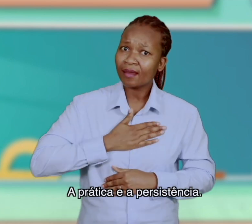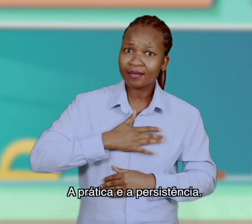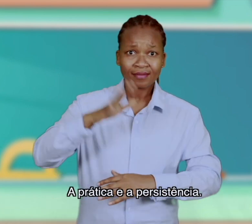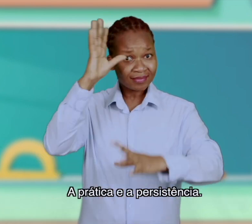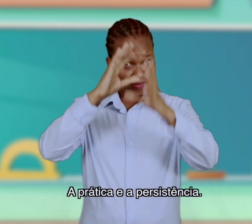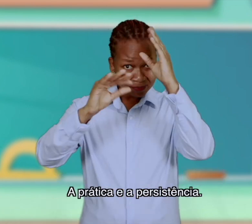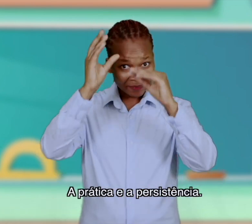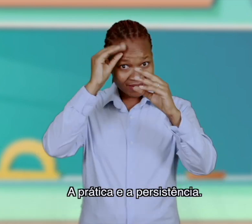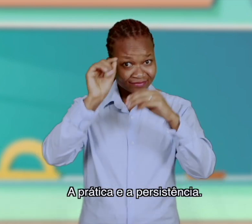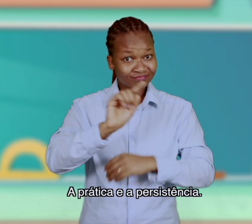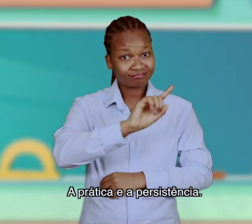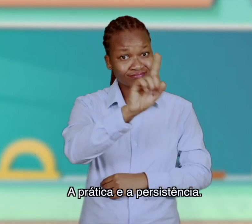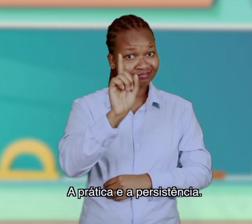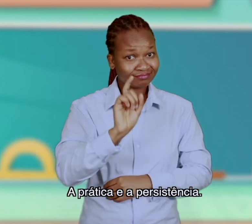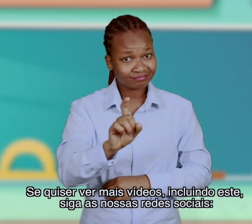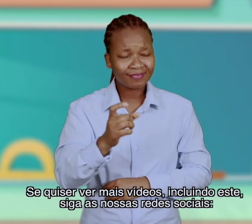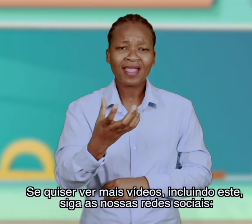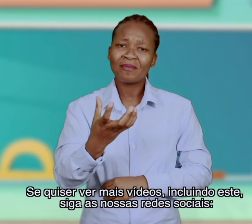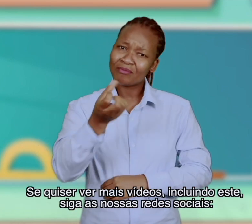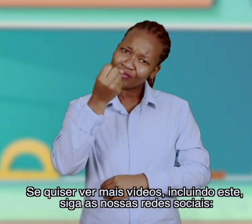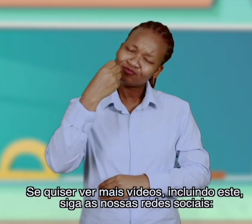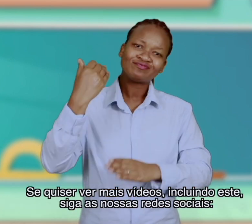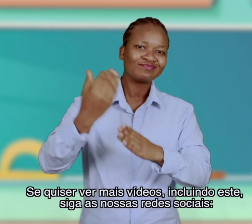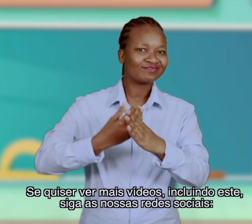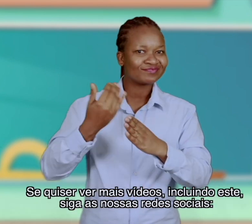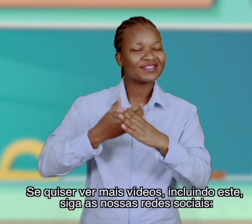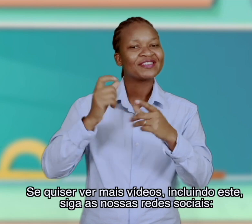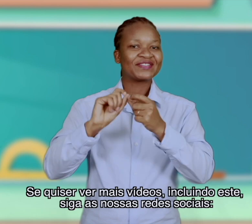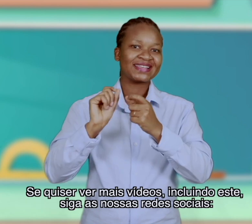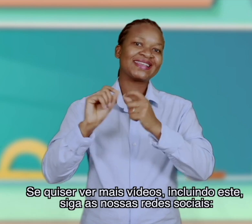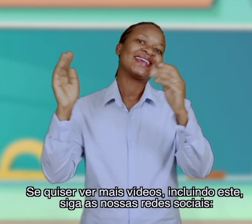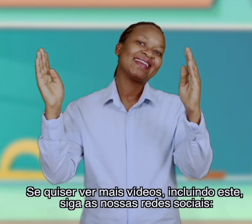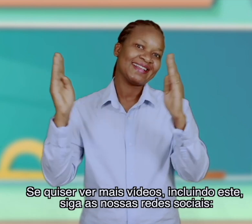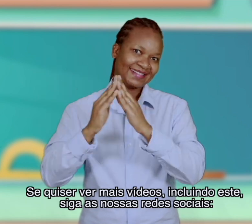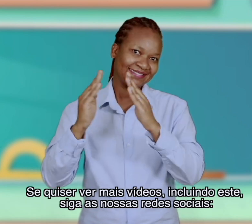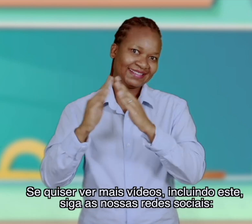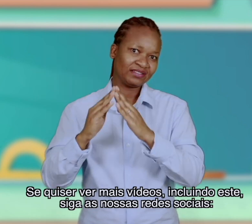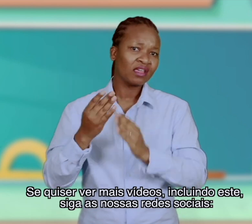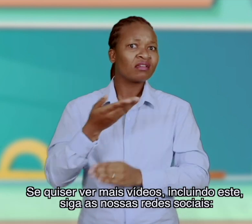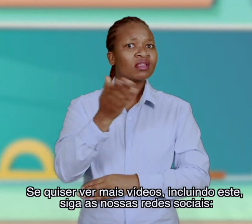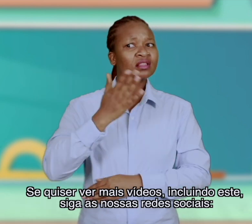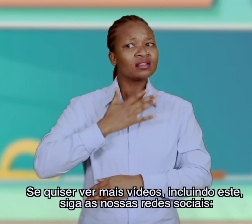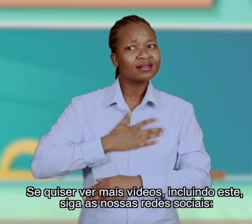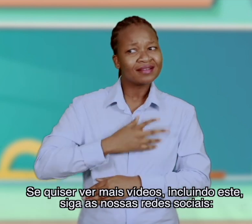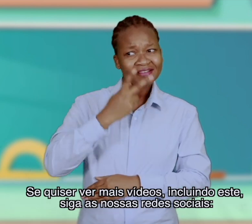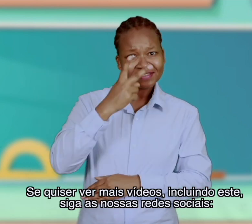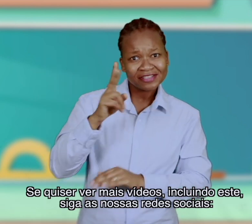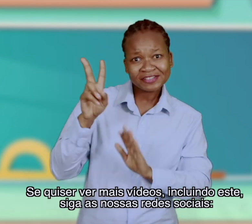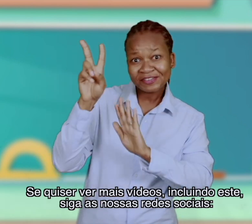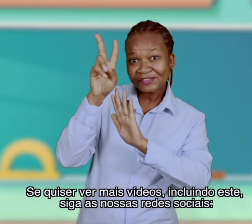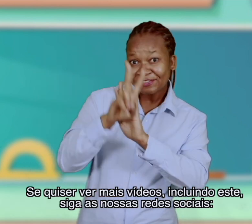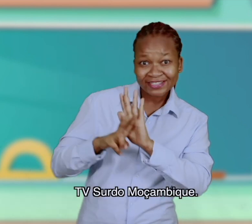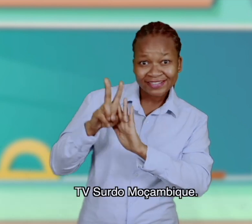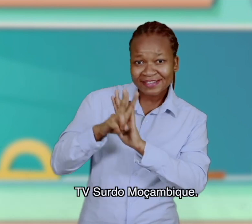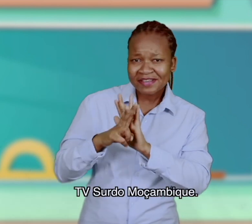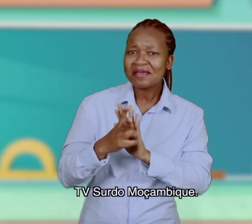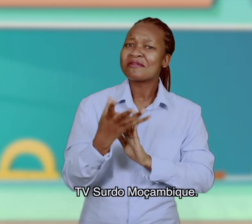prática e a persistência. Se quiser ver mais vídeos, incluindo este, siga as nossas redes sociais. TV Sérgio